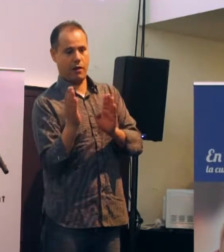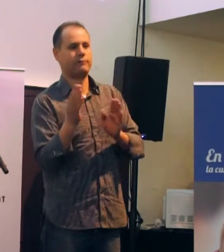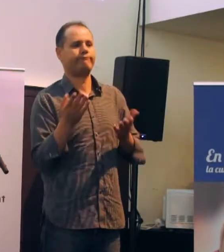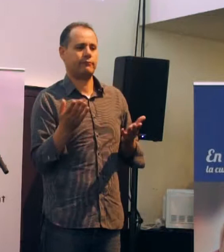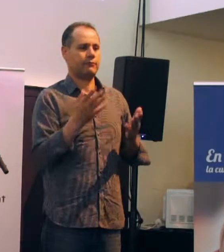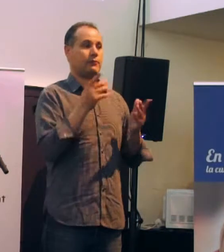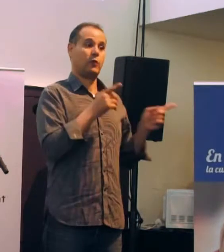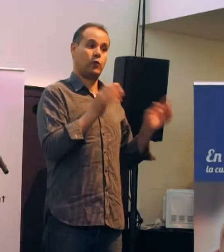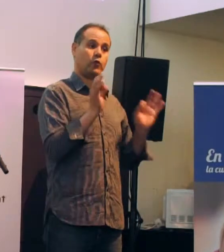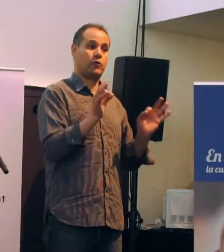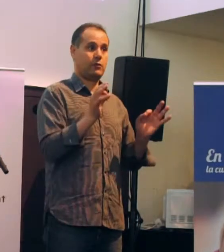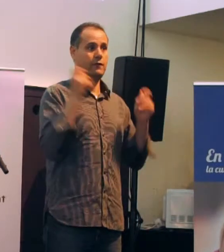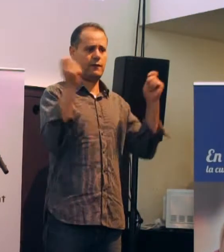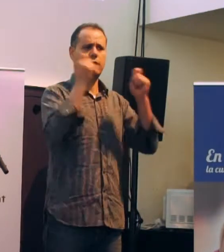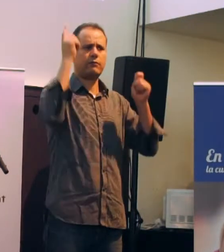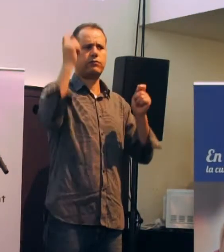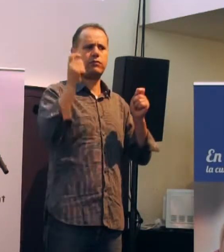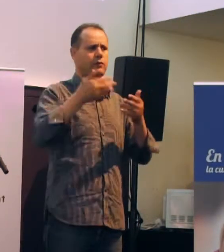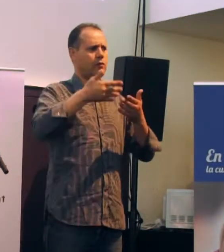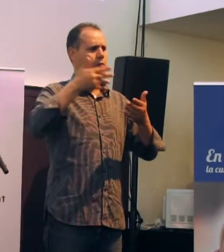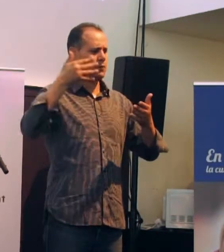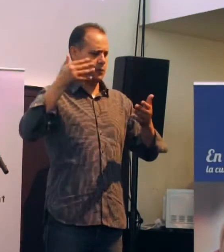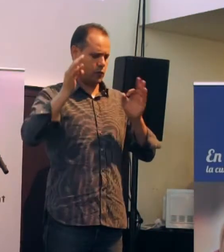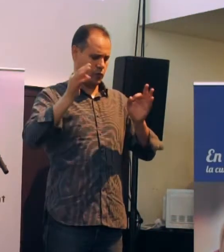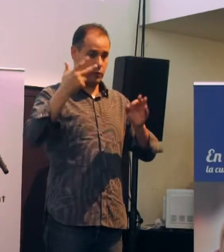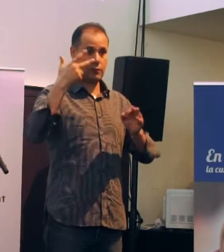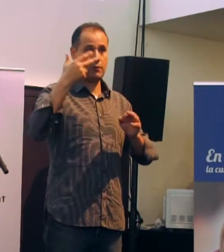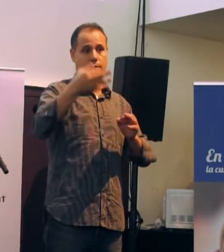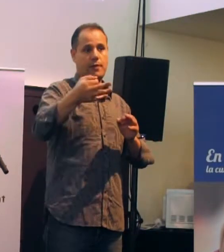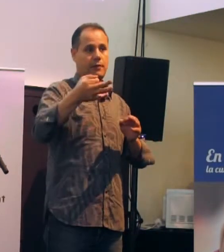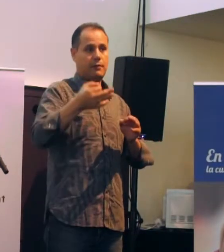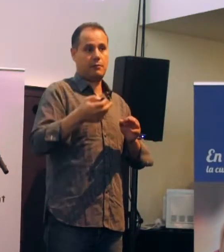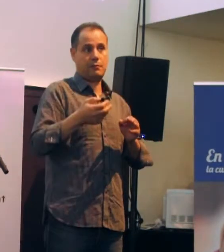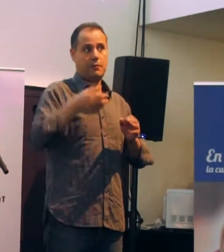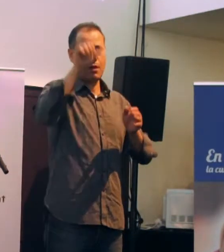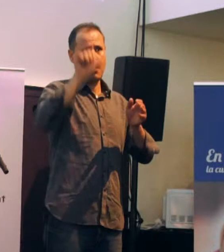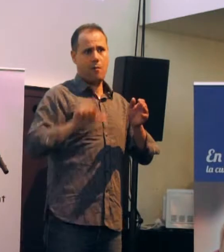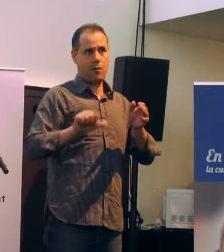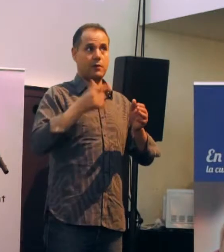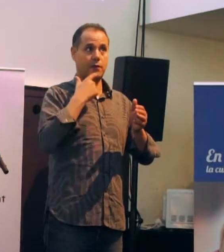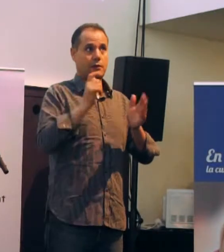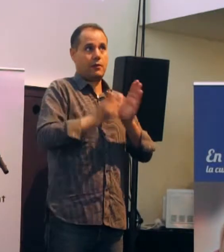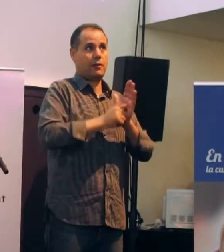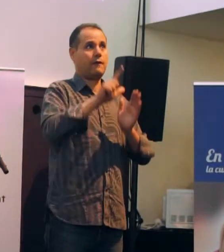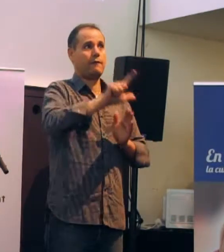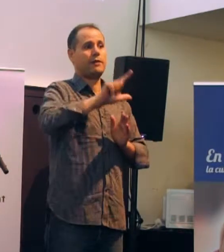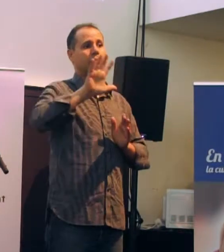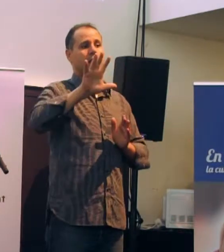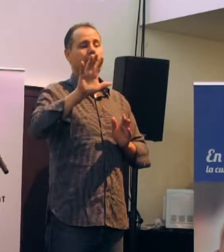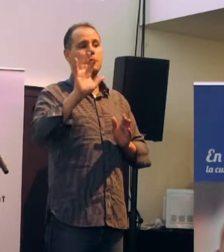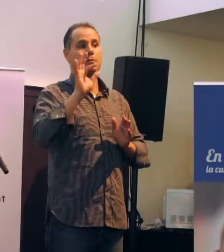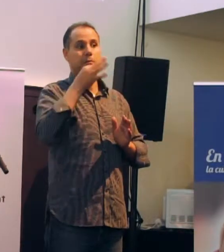le festival en fait a commencé déjà il y a trois semaines presque, voire un mois, le 25 mars